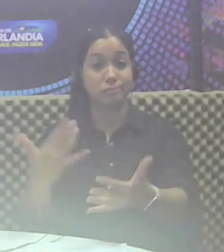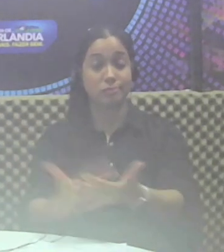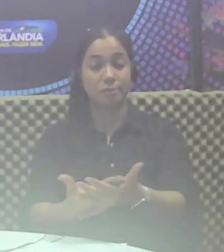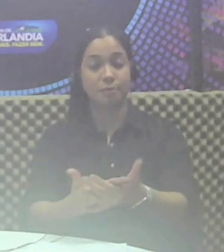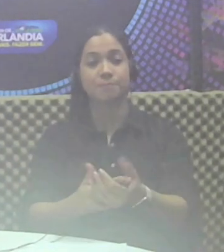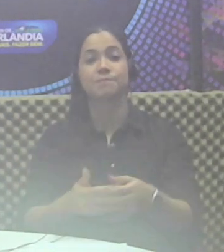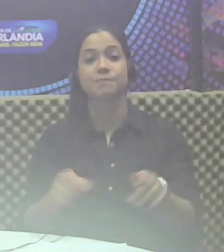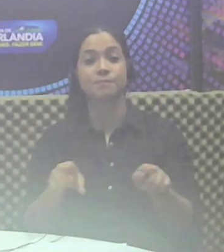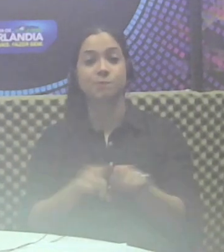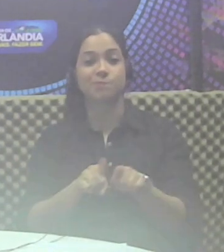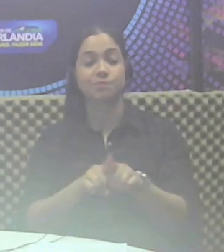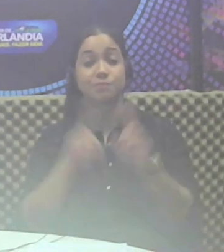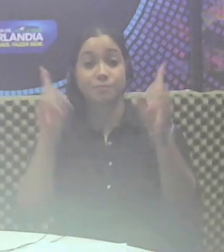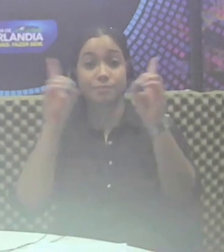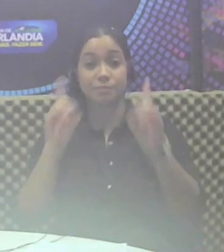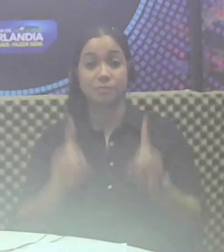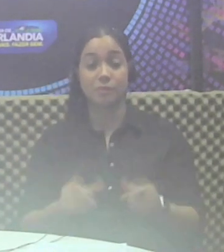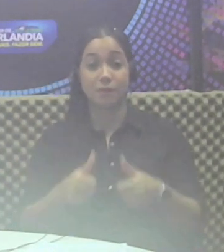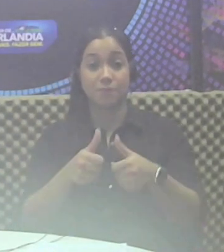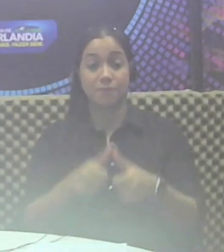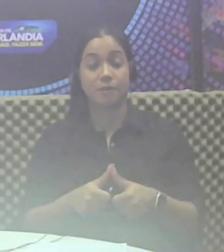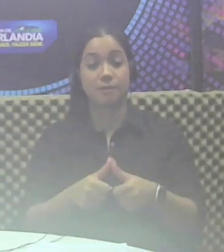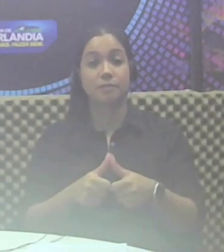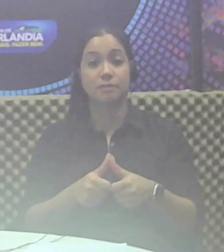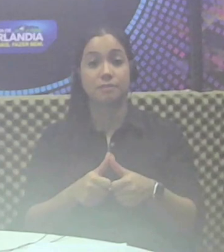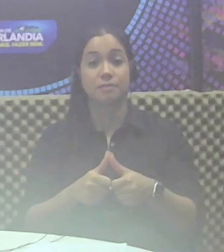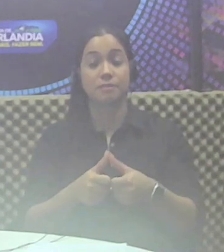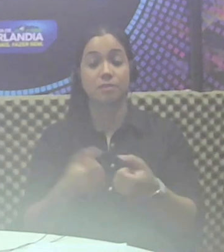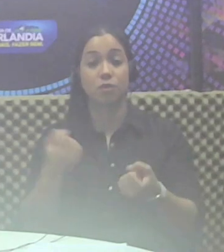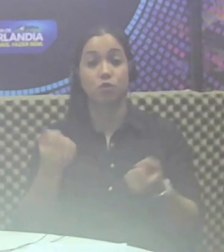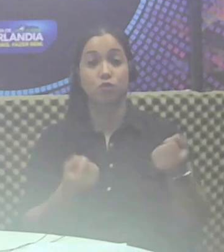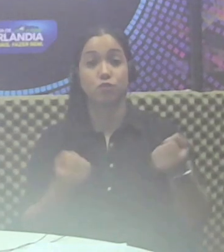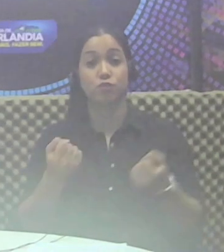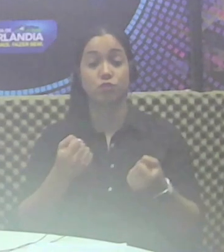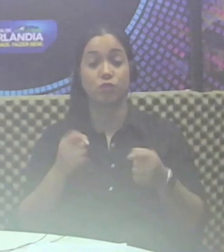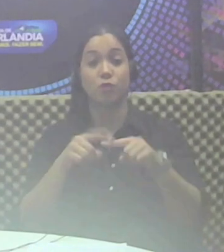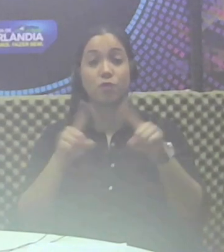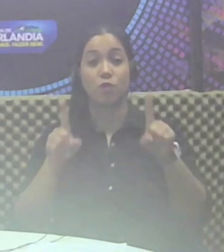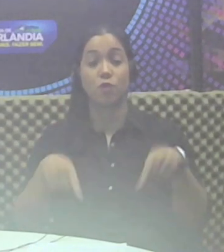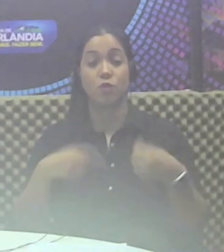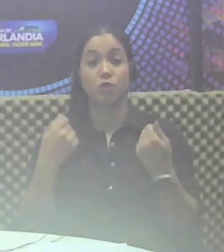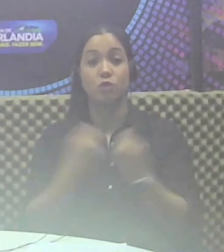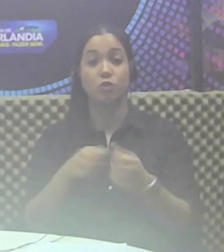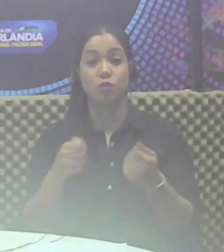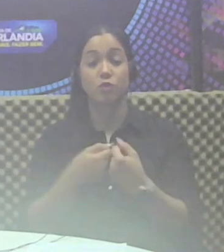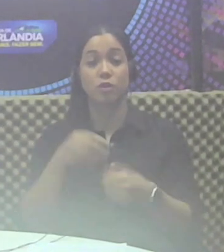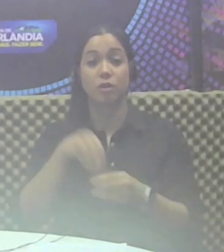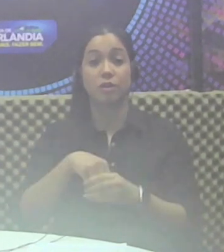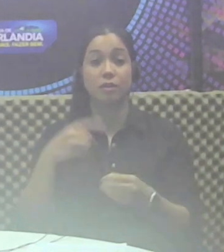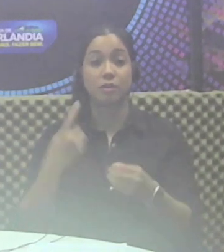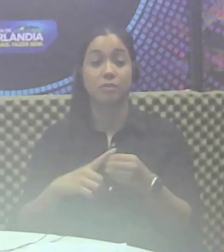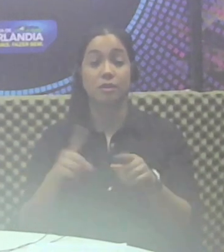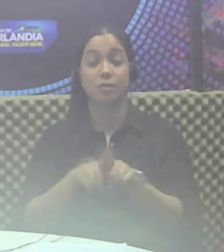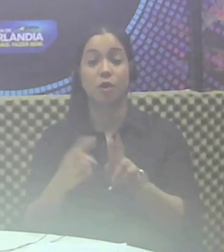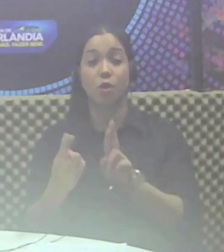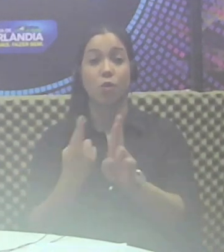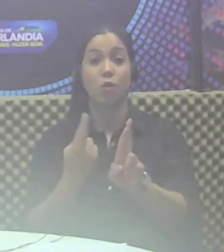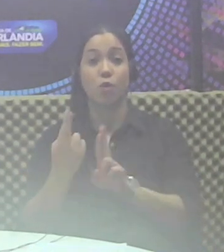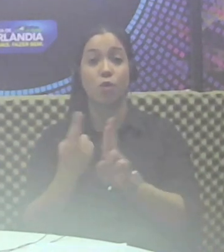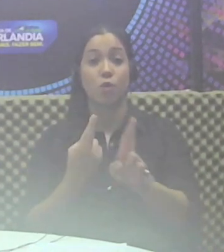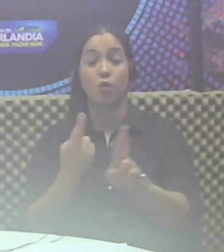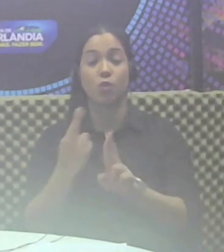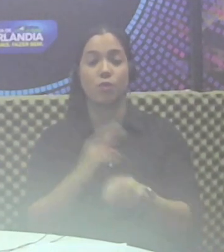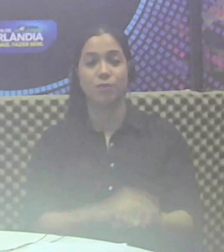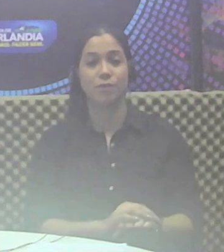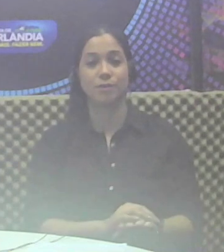comorbidades, com deficiência permanente, caminhoneiros e trabalhadores do transporte coletivo urbano e rodoviário de